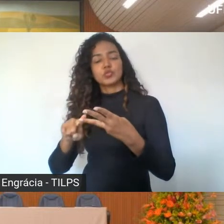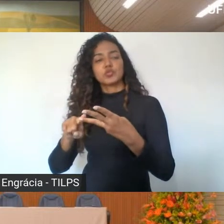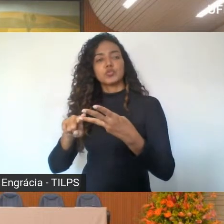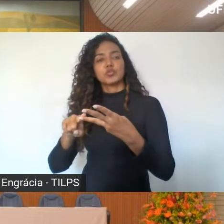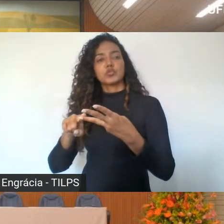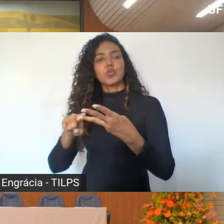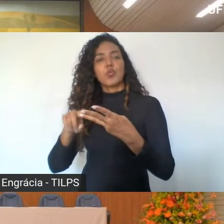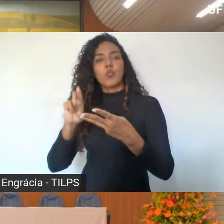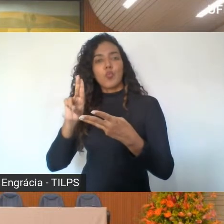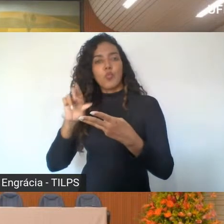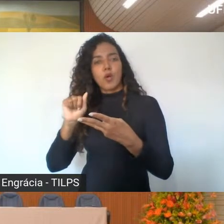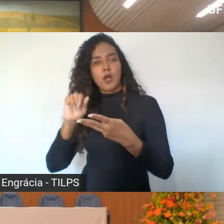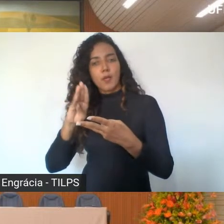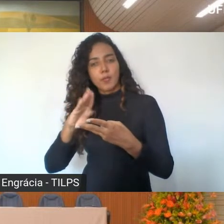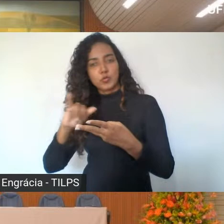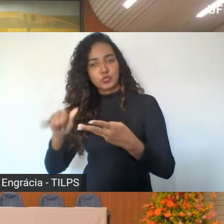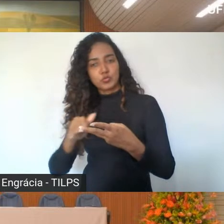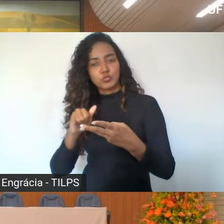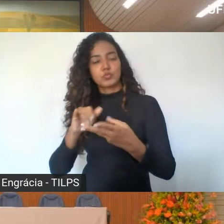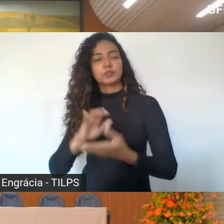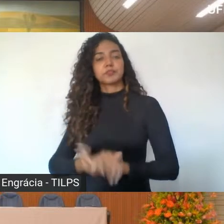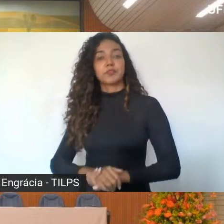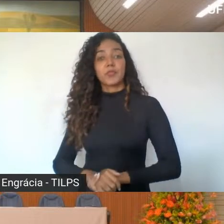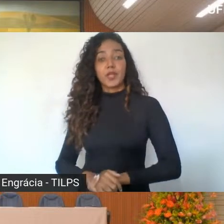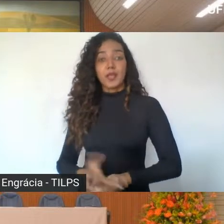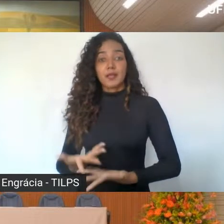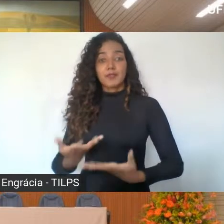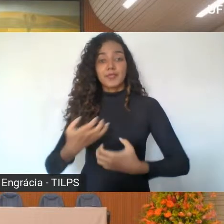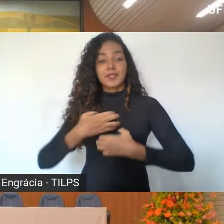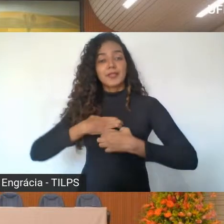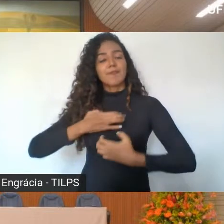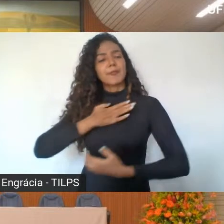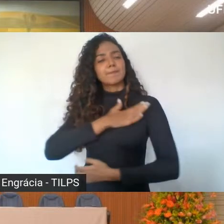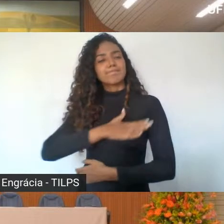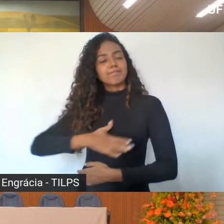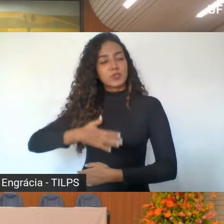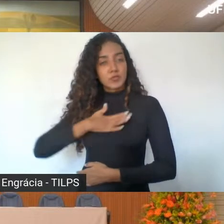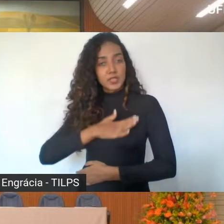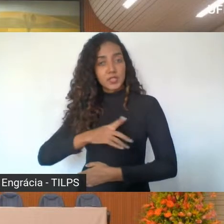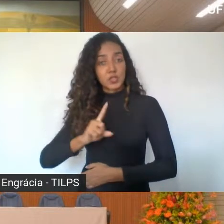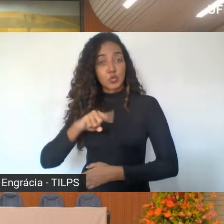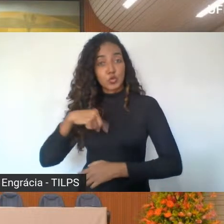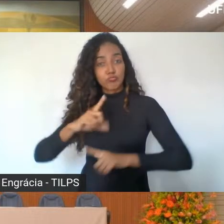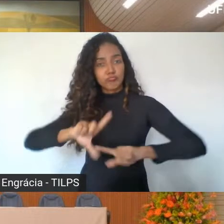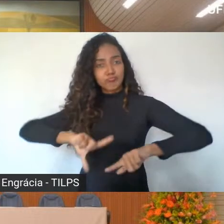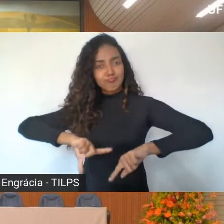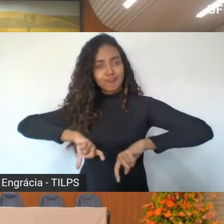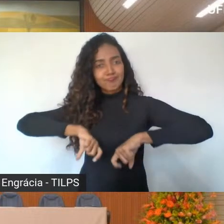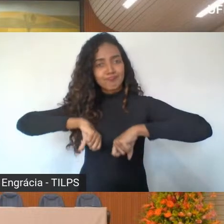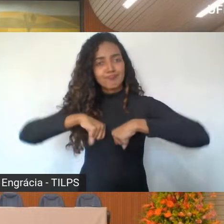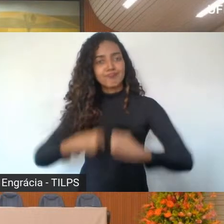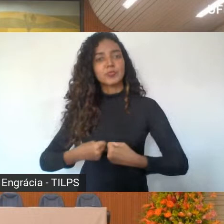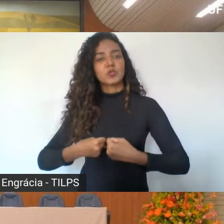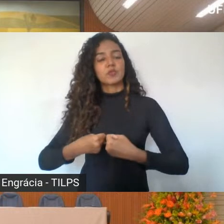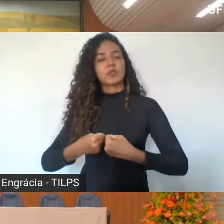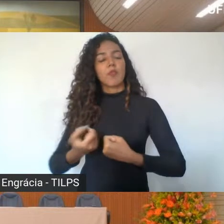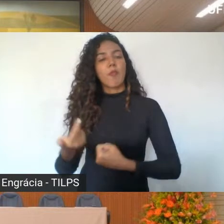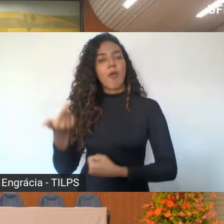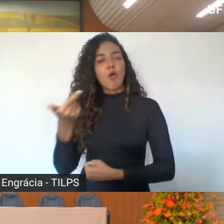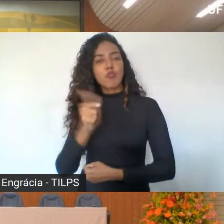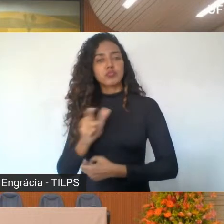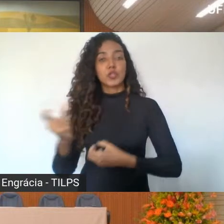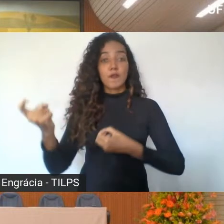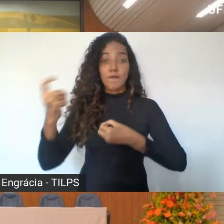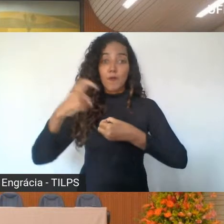muita satisfação que eu digo que nos esforçamos bastante para poder trazer esse retorno de